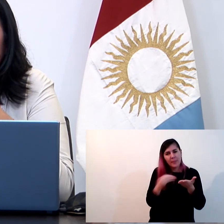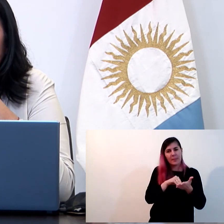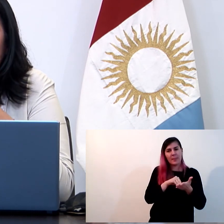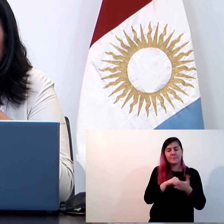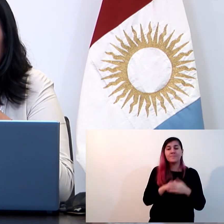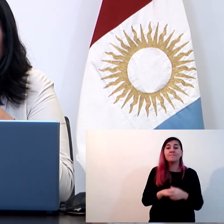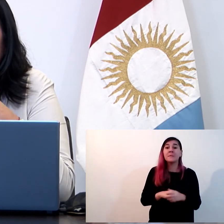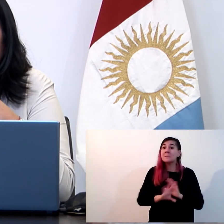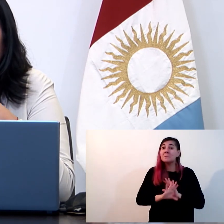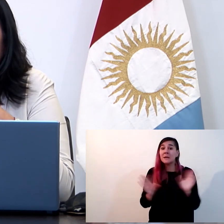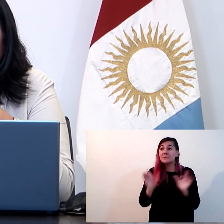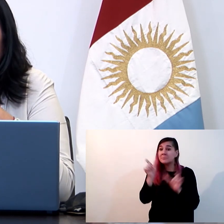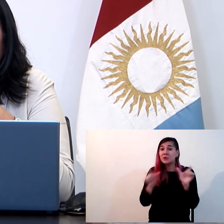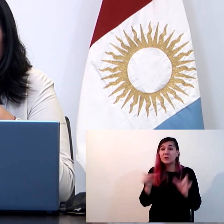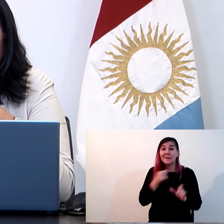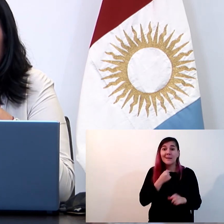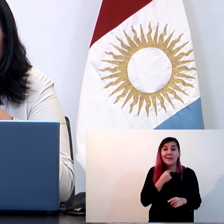sin más, personas que quieran